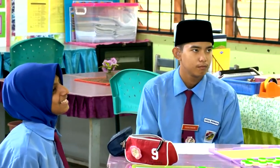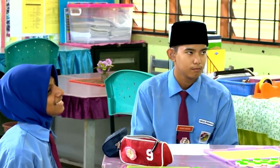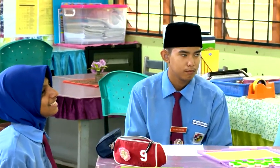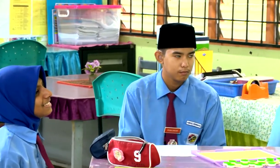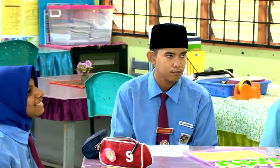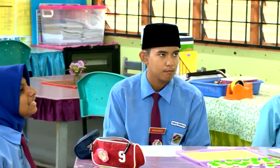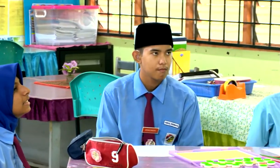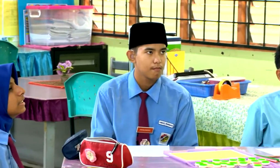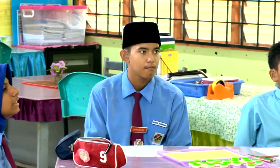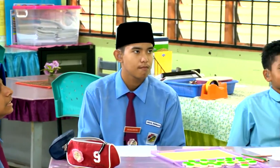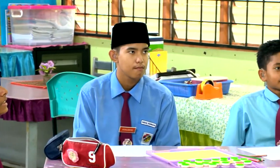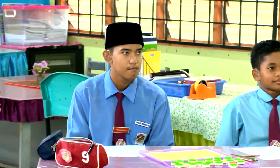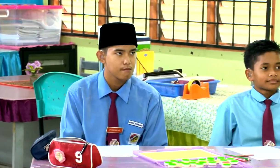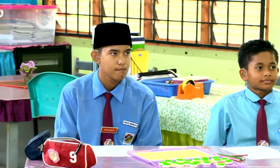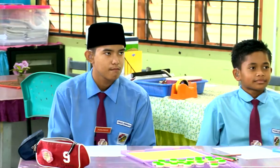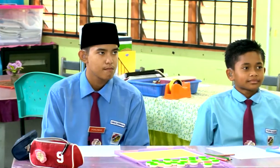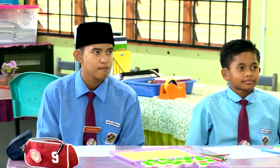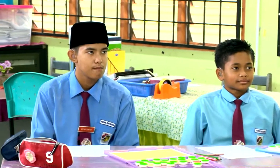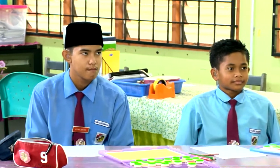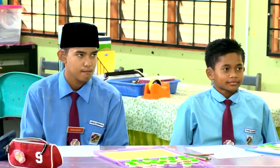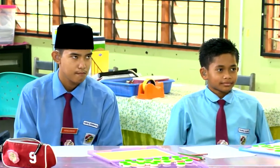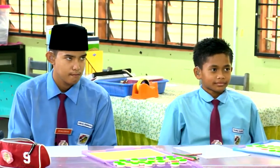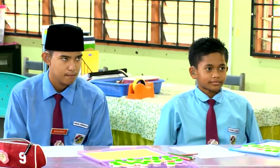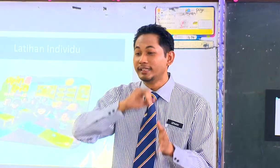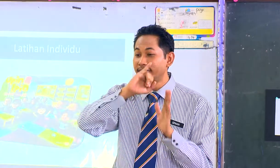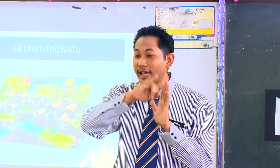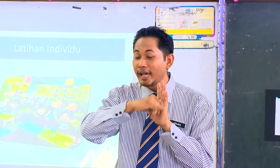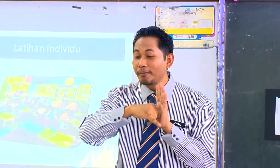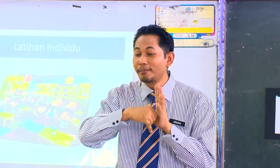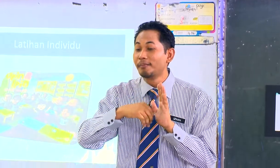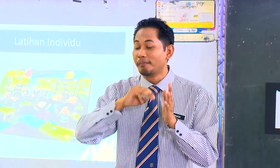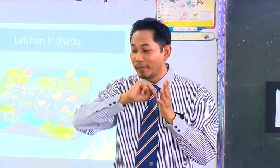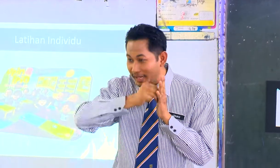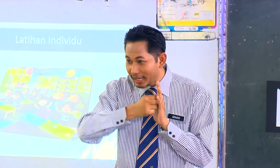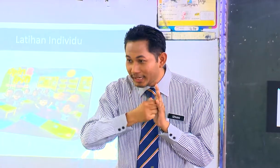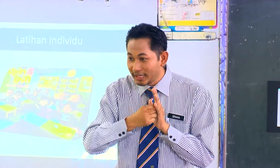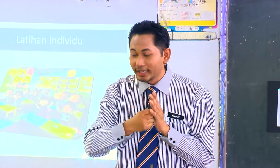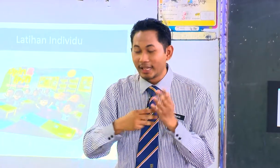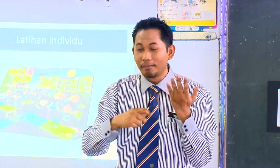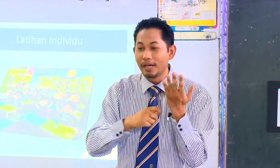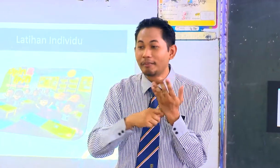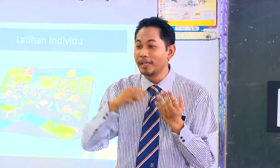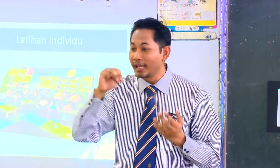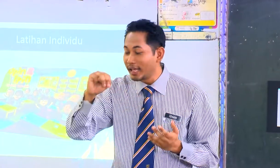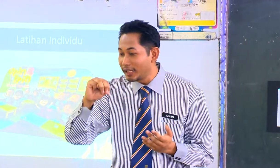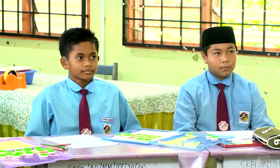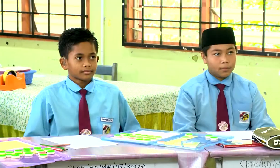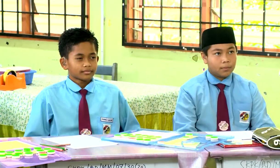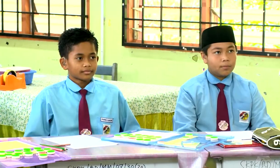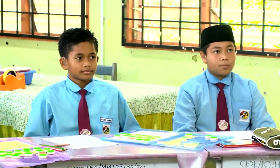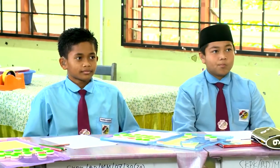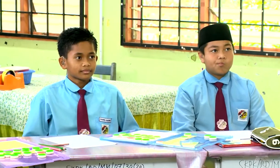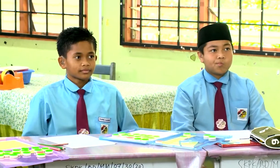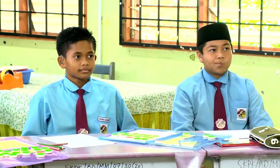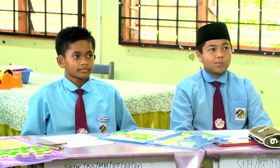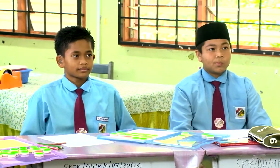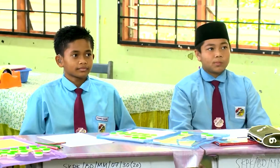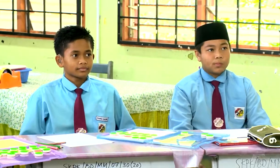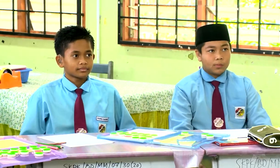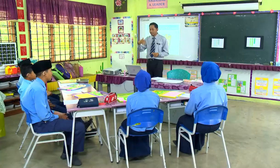pertambahan masa dan waktu. Jam, minit. Tambah minit dan minit.